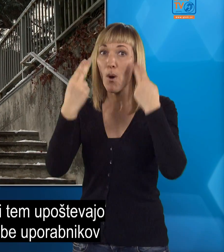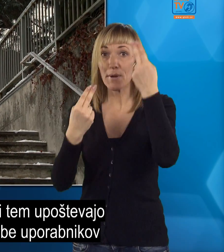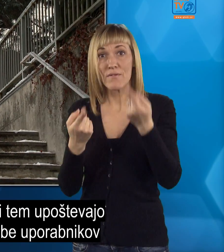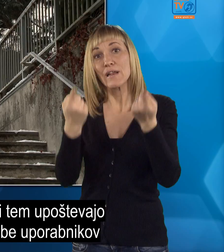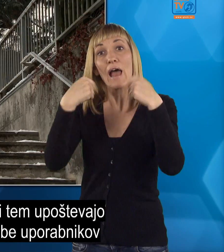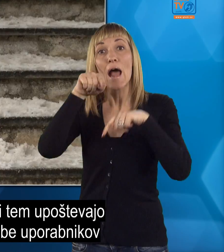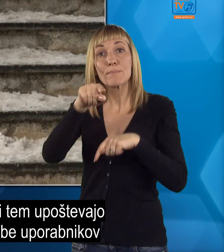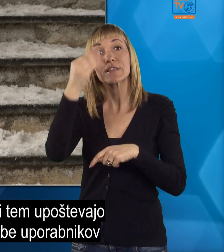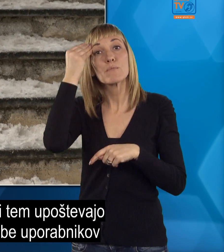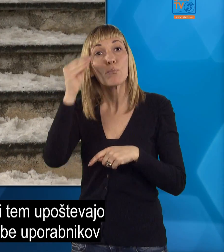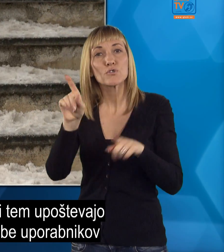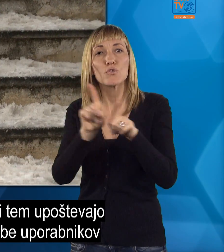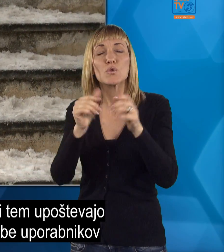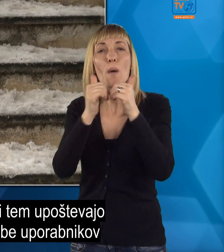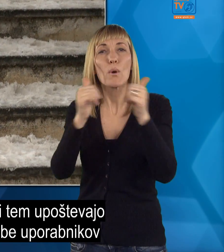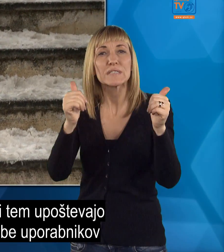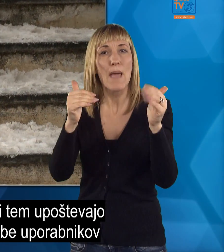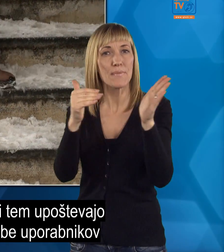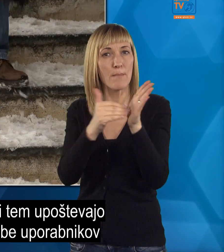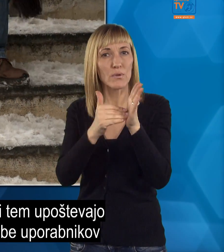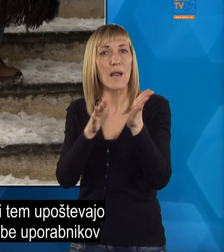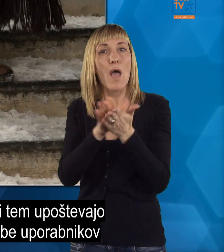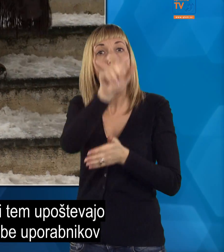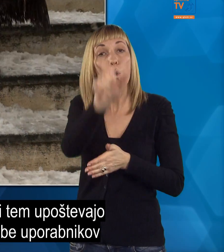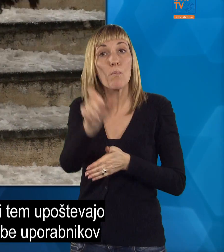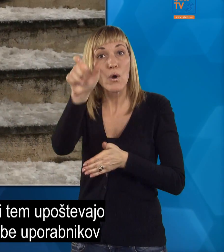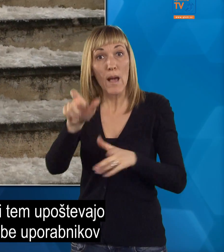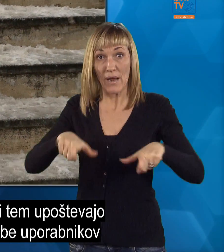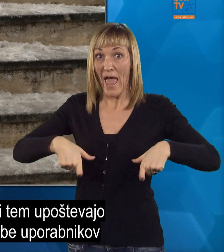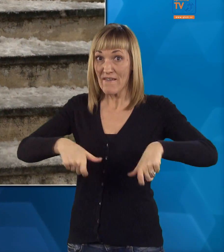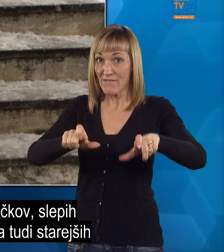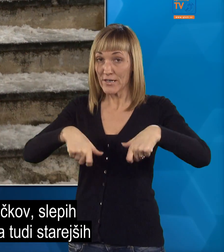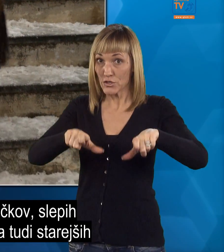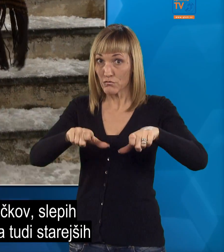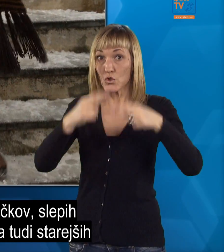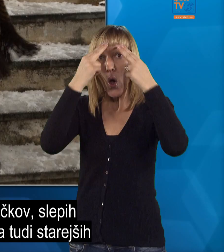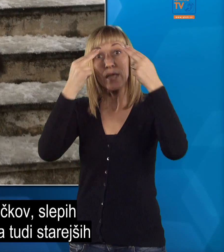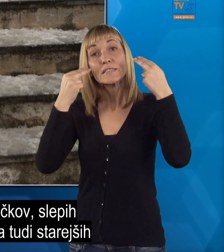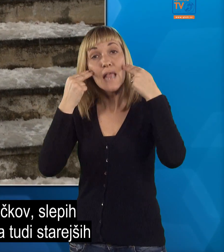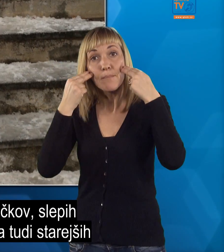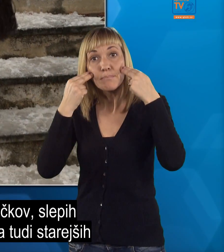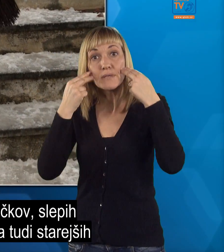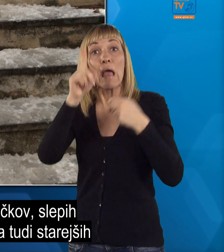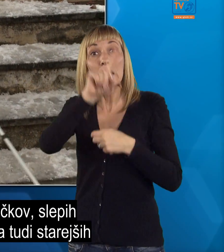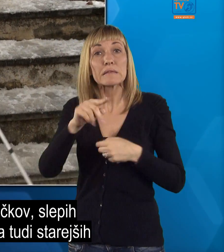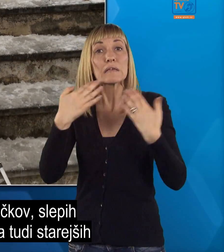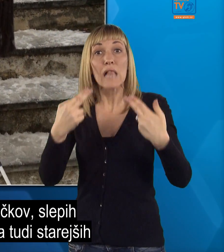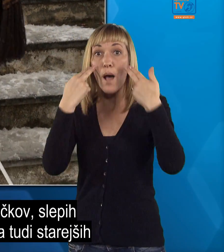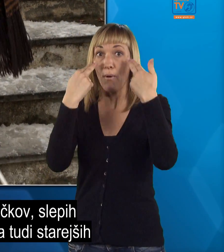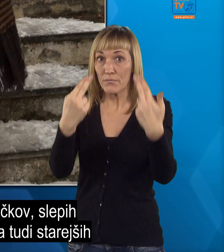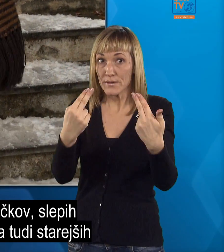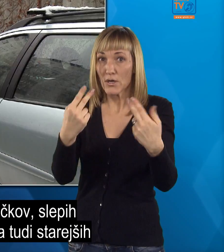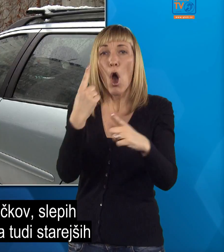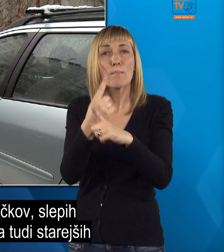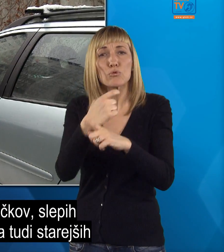Preverili smo, ali pri tem upoštevajo tudi posebne potrebe uporabnikov invalidskih vozičkov, slepih in slabovidnih, pa